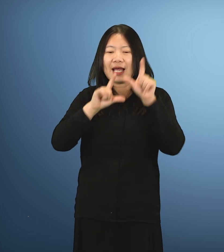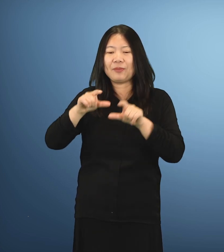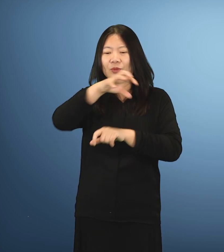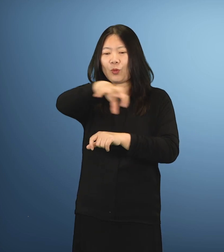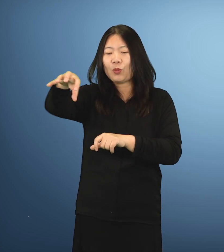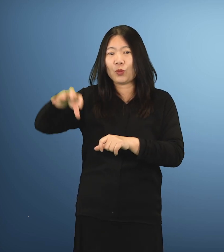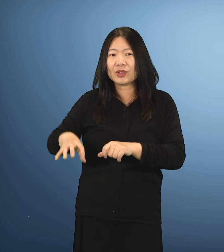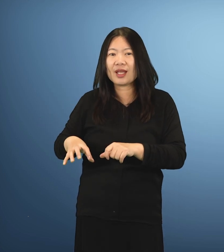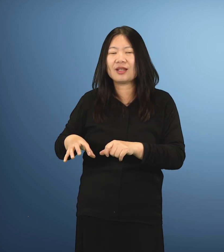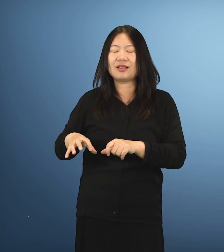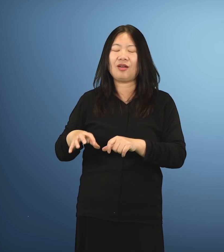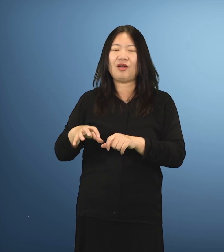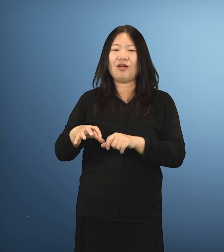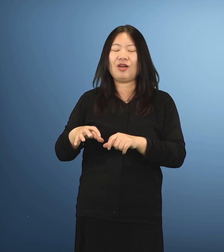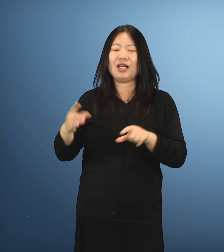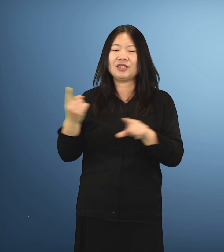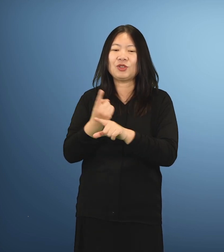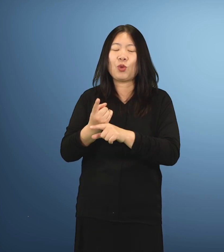치료하는